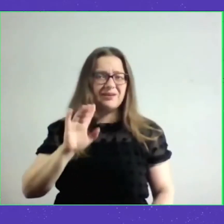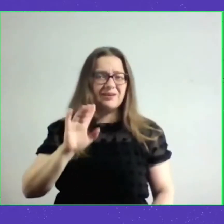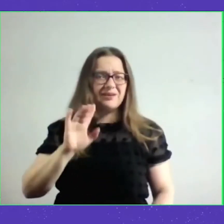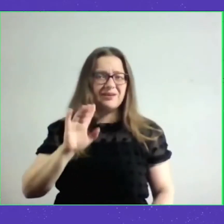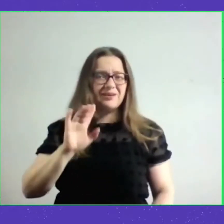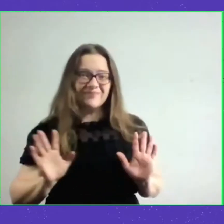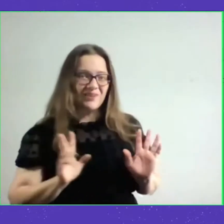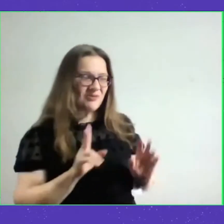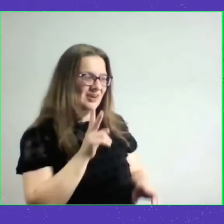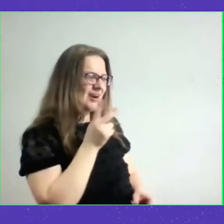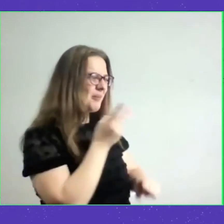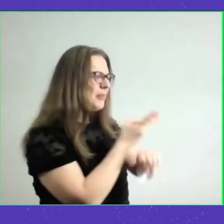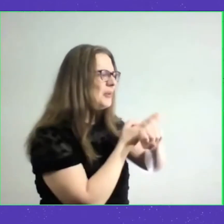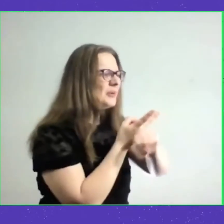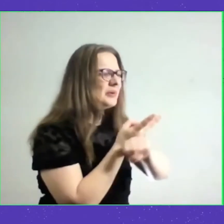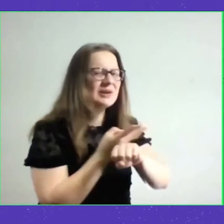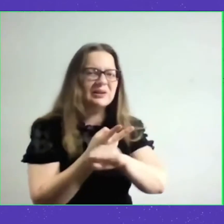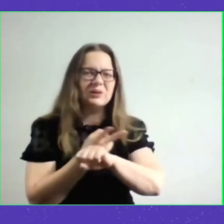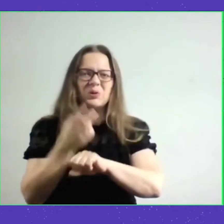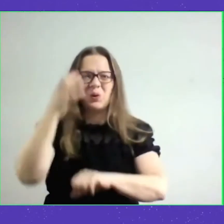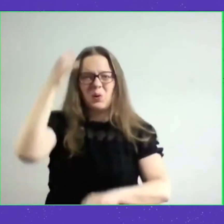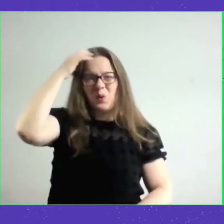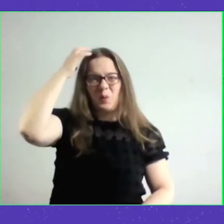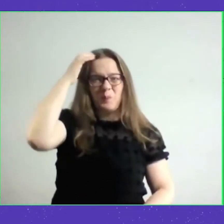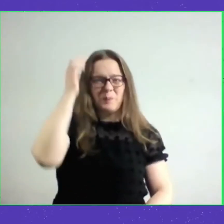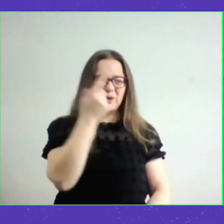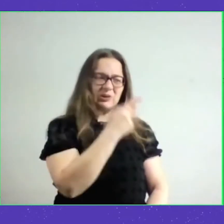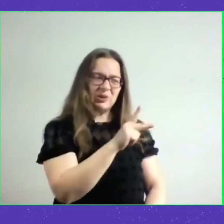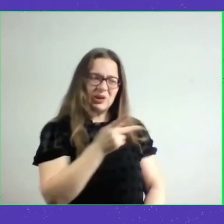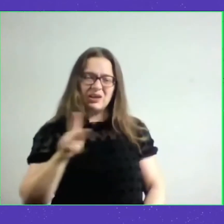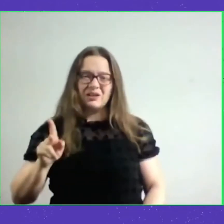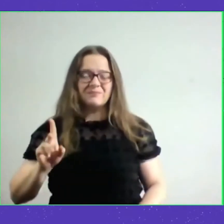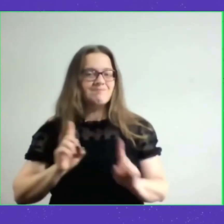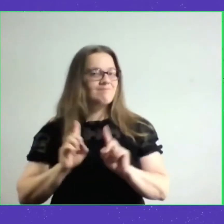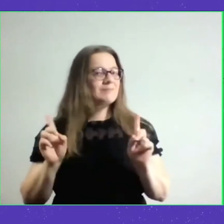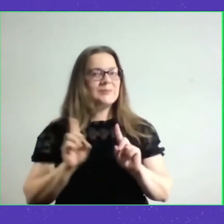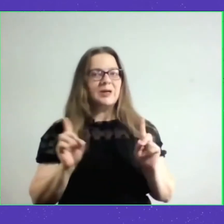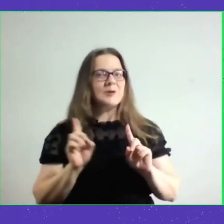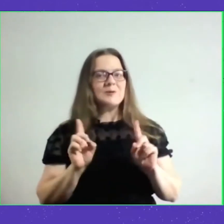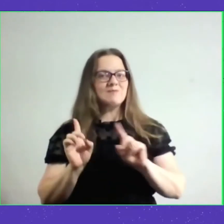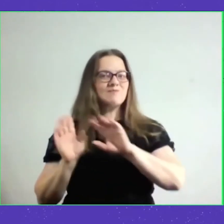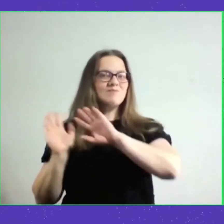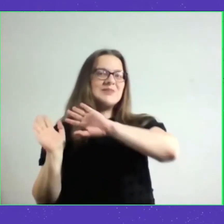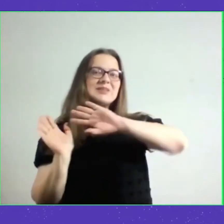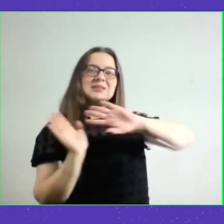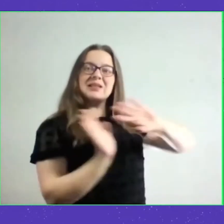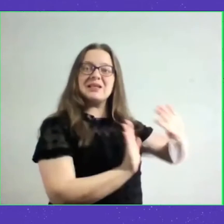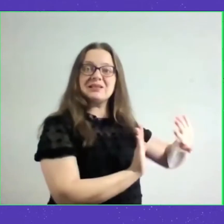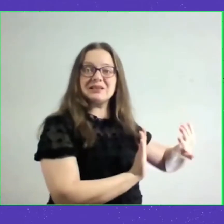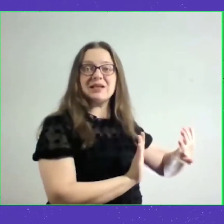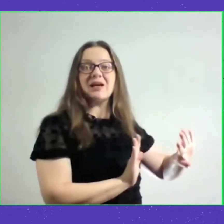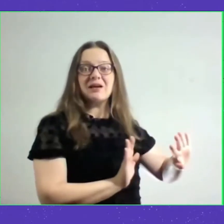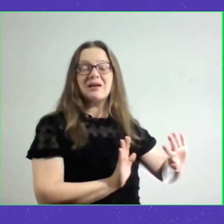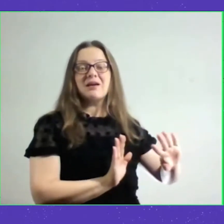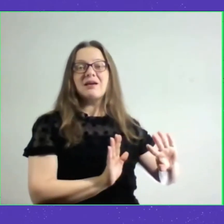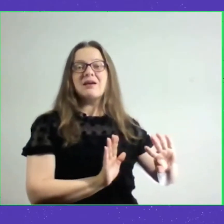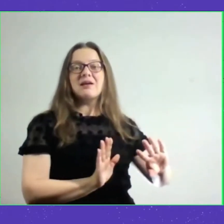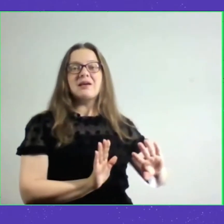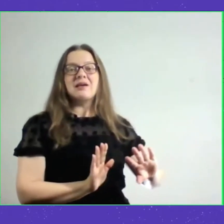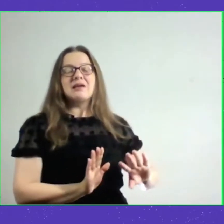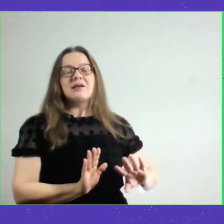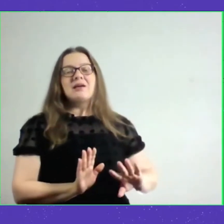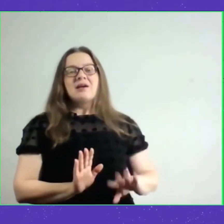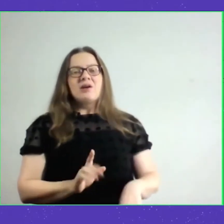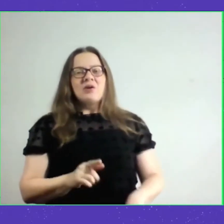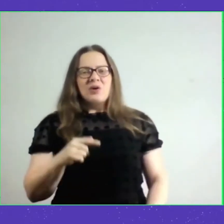essa luz do Senhor. Se você souber que alguém tem algo contra você, independente de você ser culpado ou